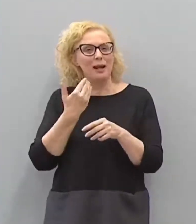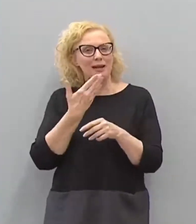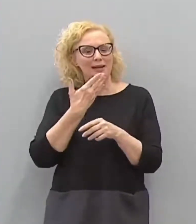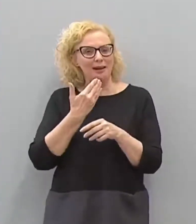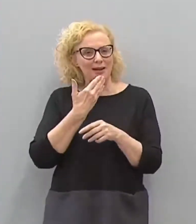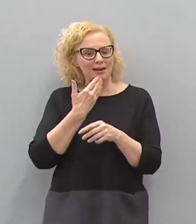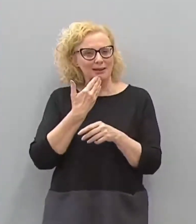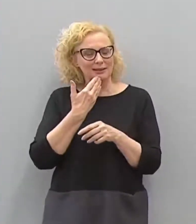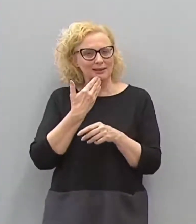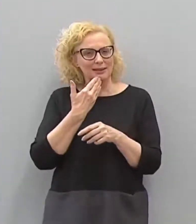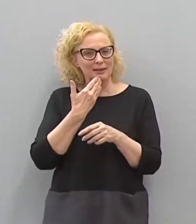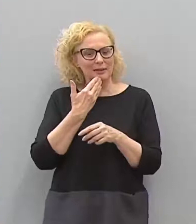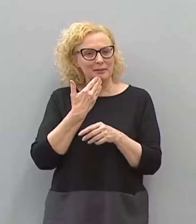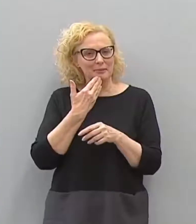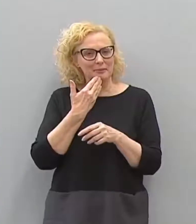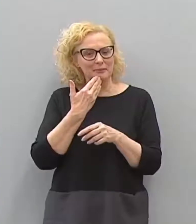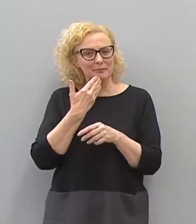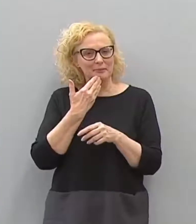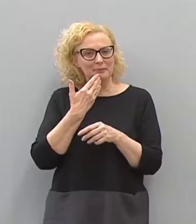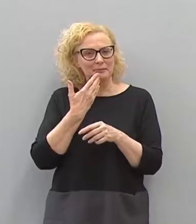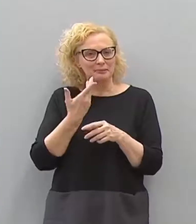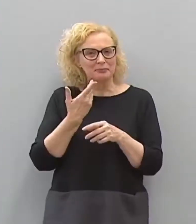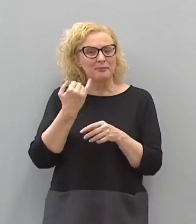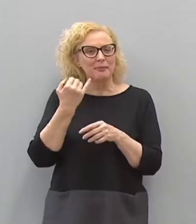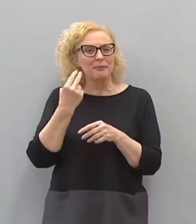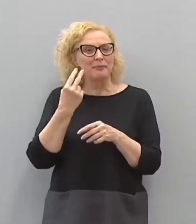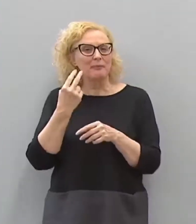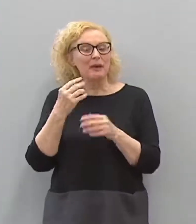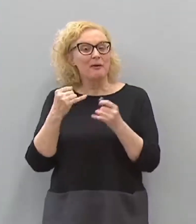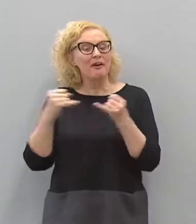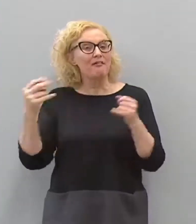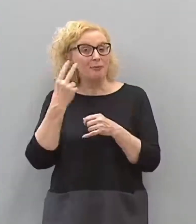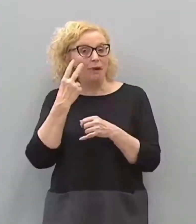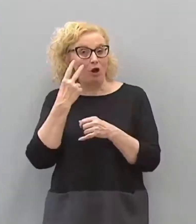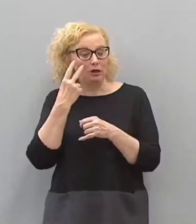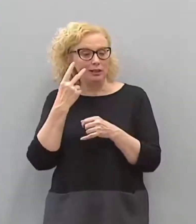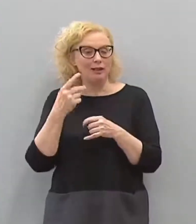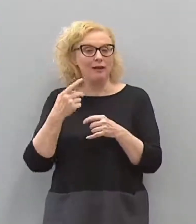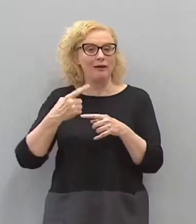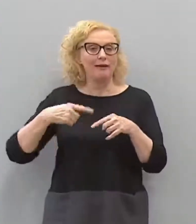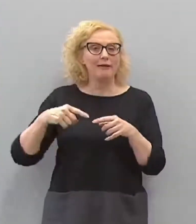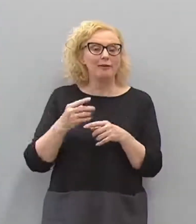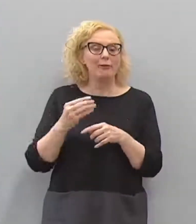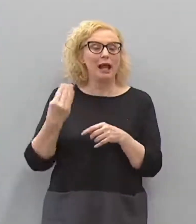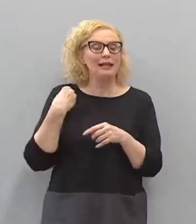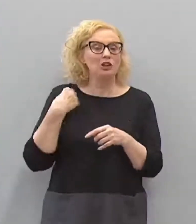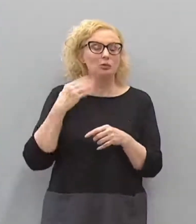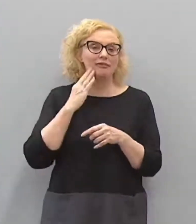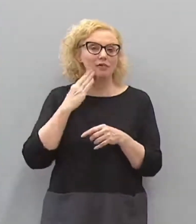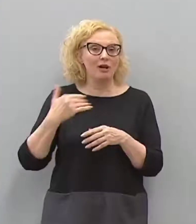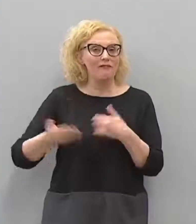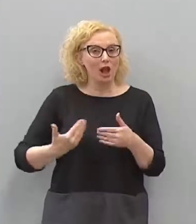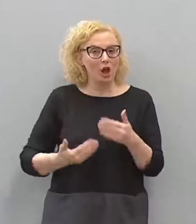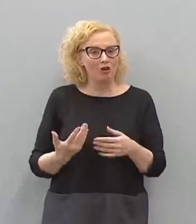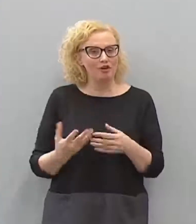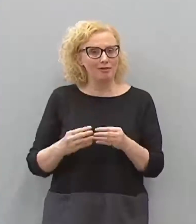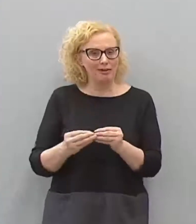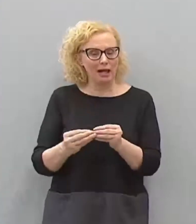di di fibra ottica e ci è stato segnalato di provare ad accelerare il più possibile conoscendo anche le criticità